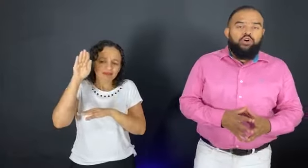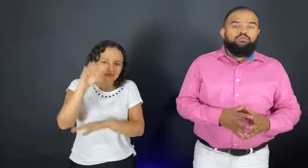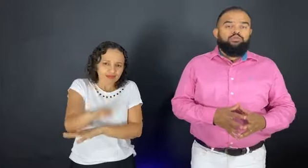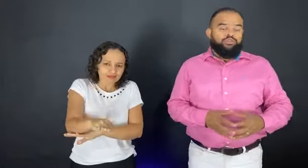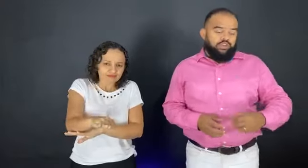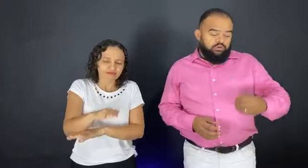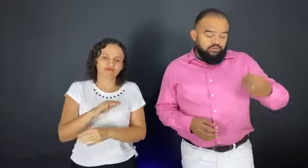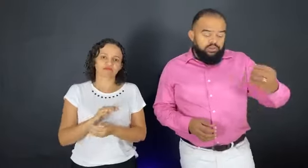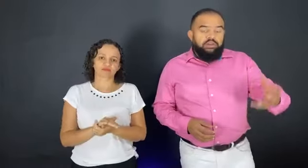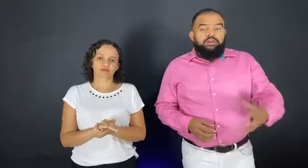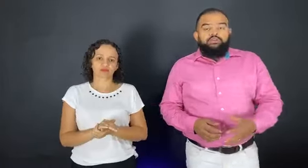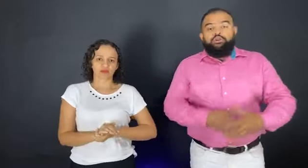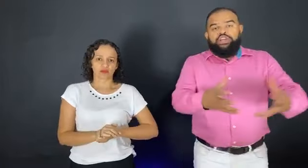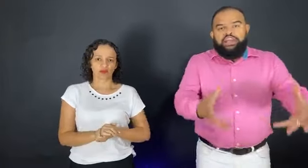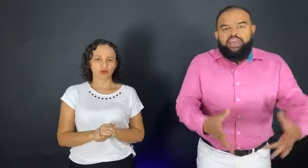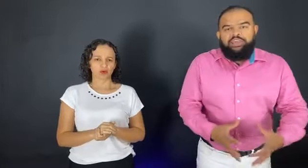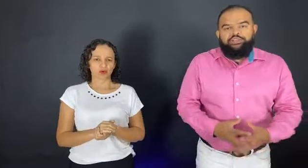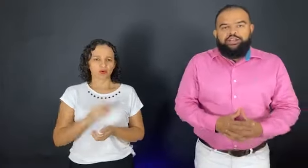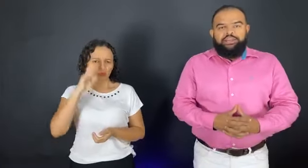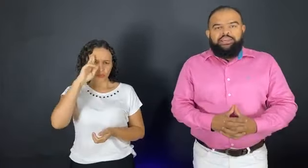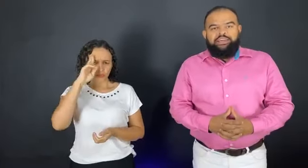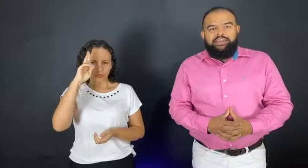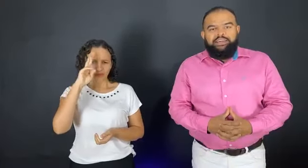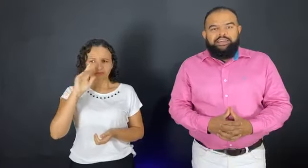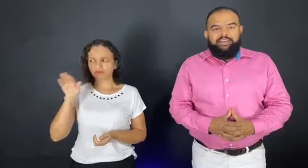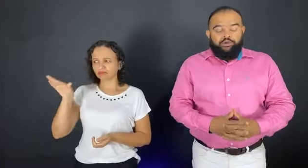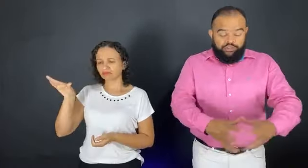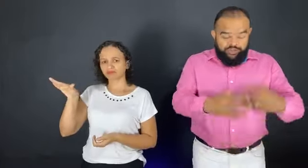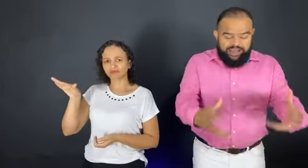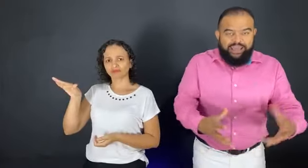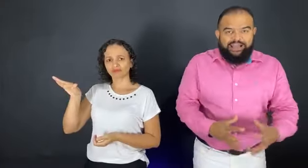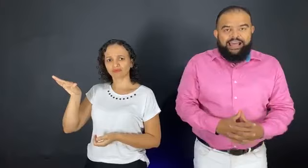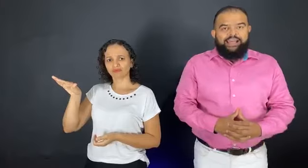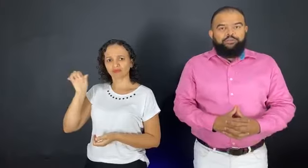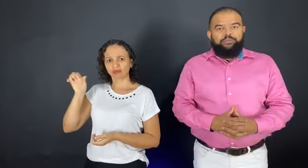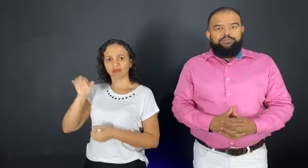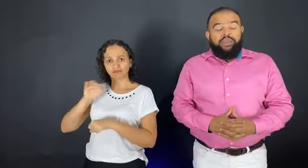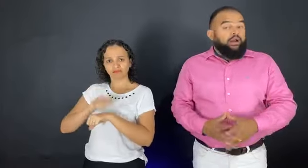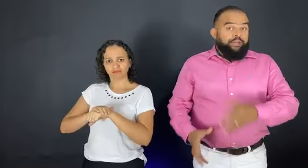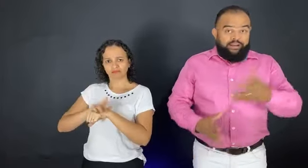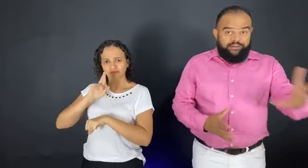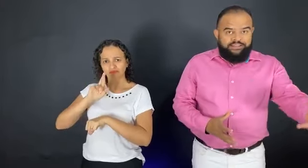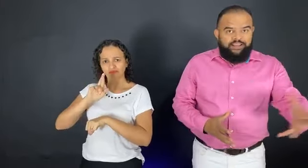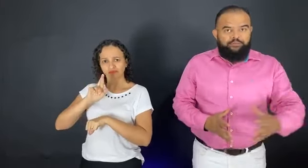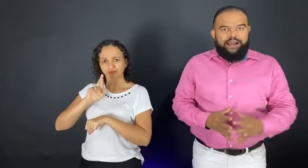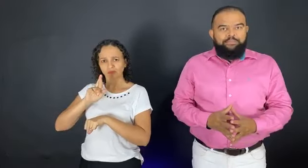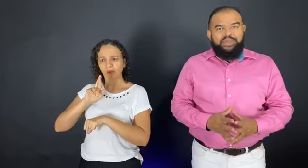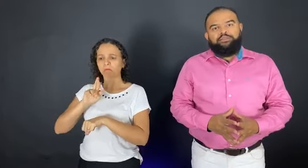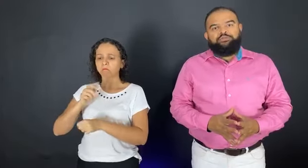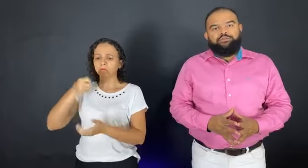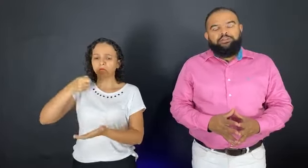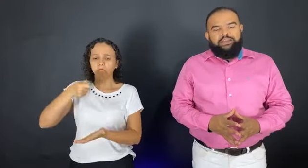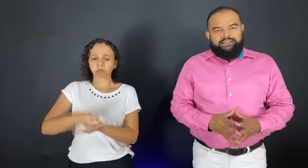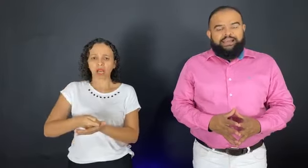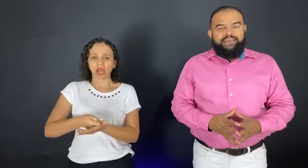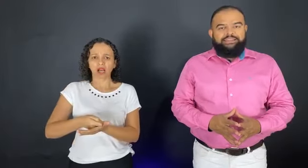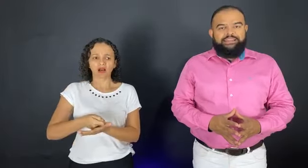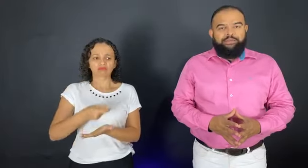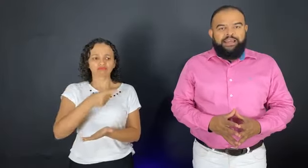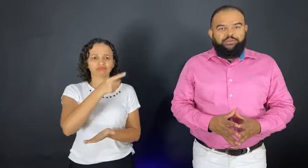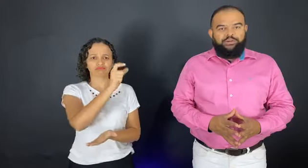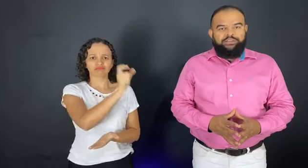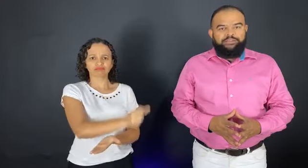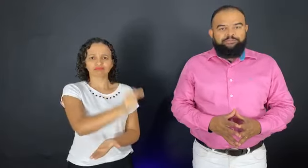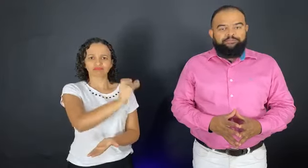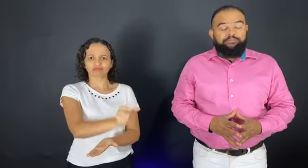seu mordomo, o seu gerente ali, o seu encarregado, para fazer o pagamento